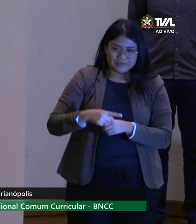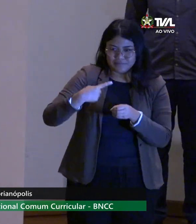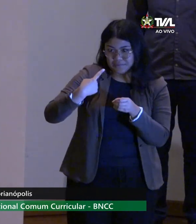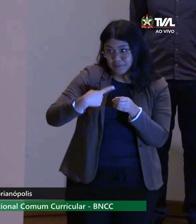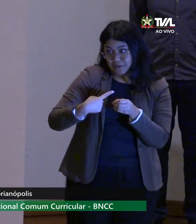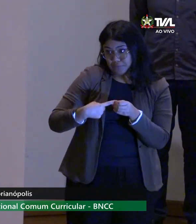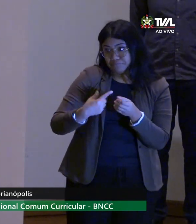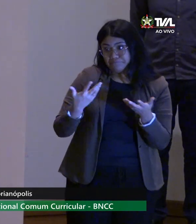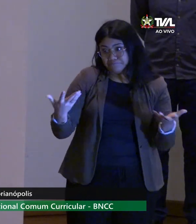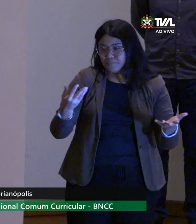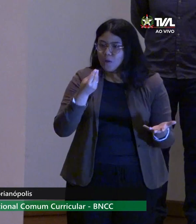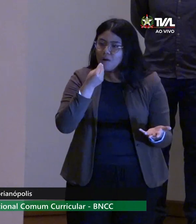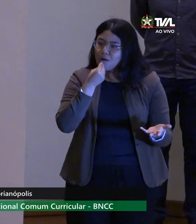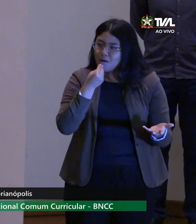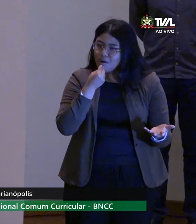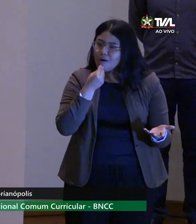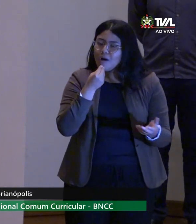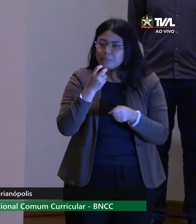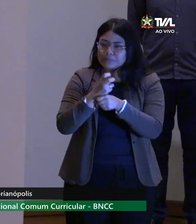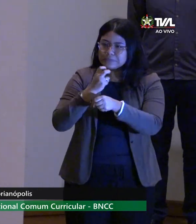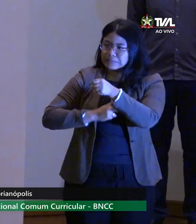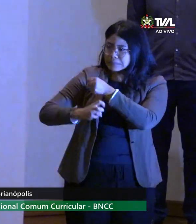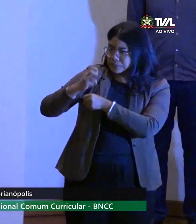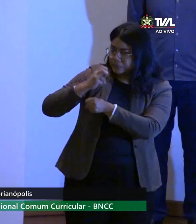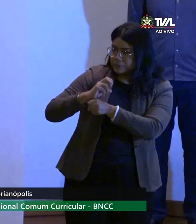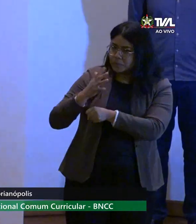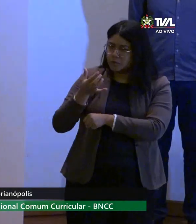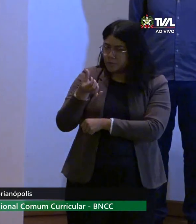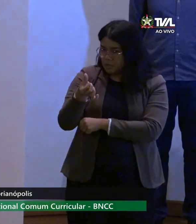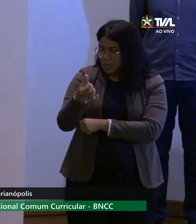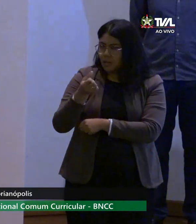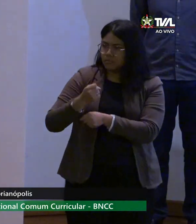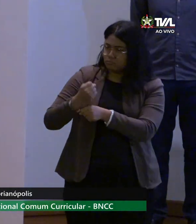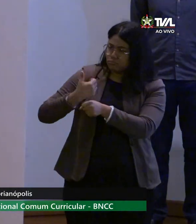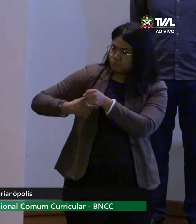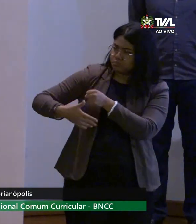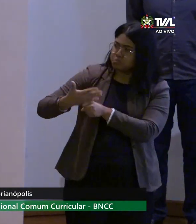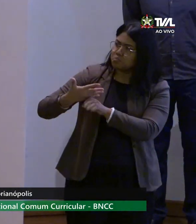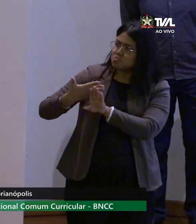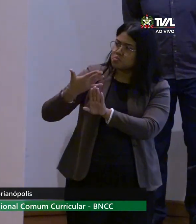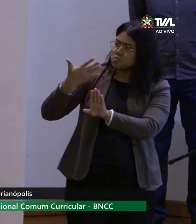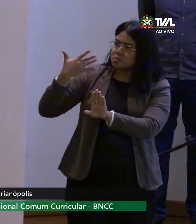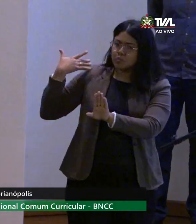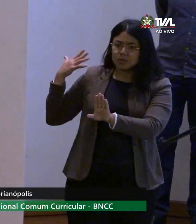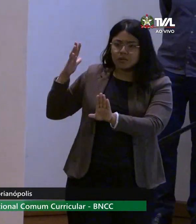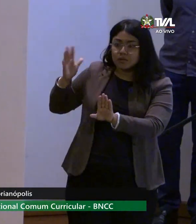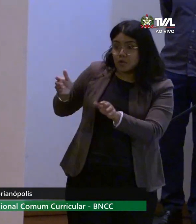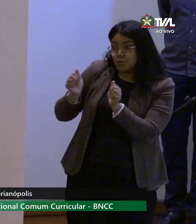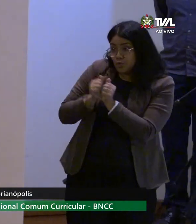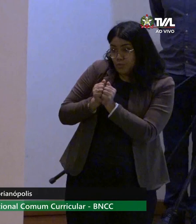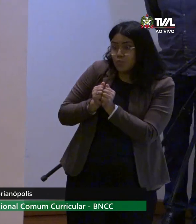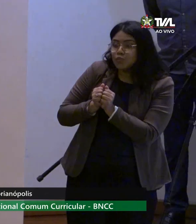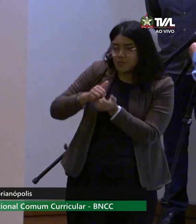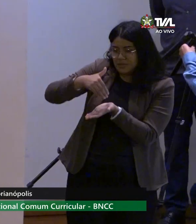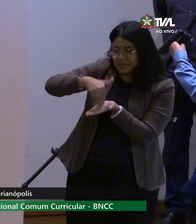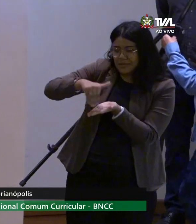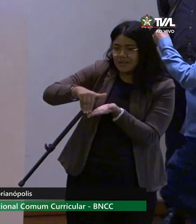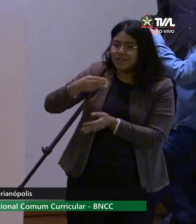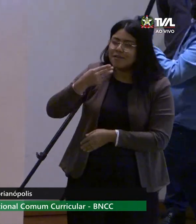é claro que nos últimos cinco seis anos Talvez o prefeito já tenha junto que o professor Maurício